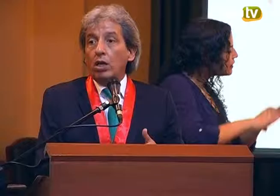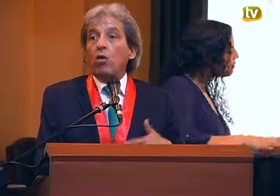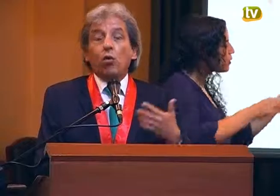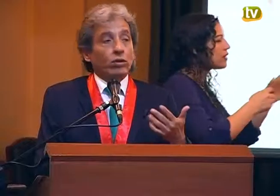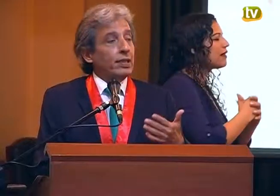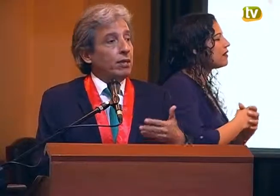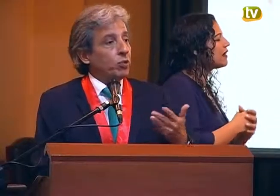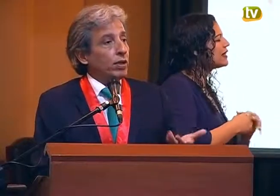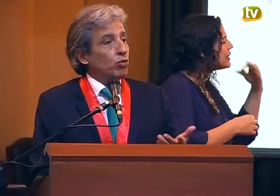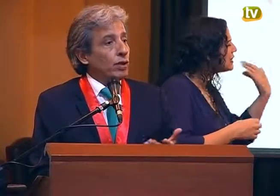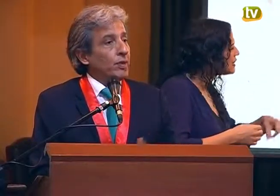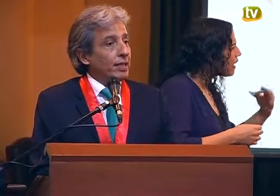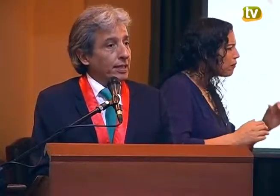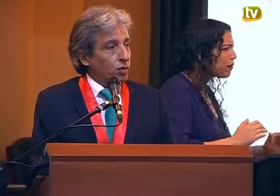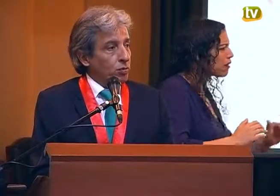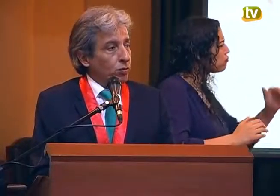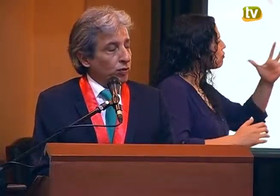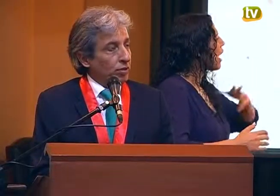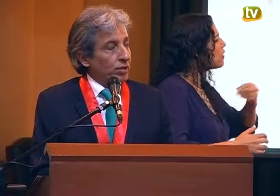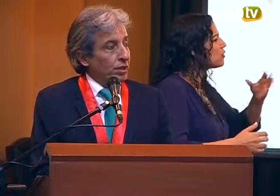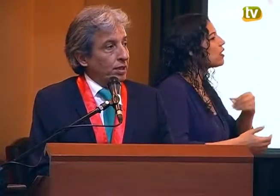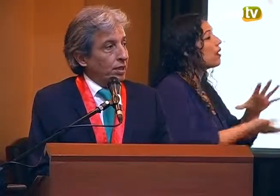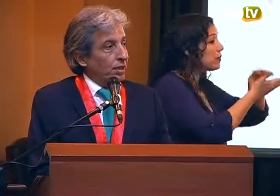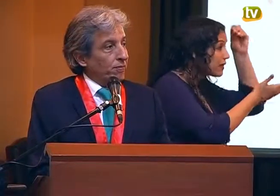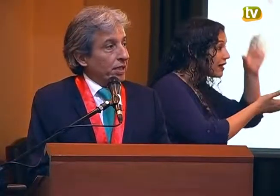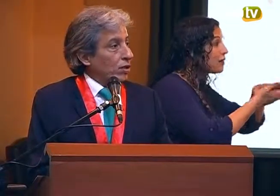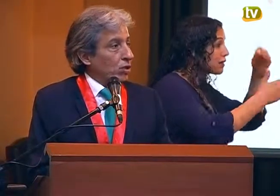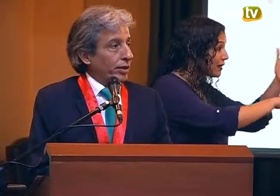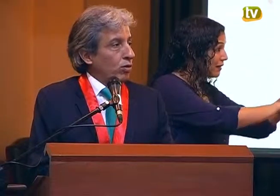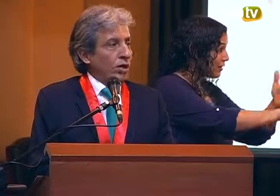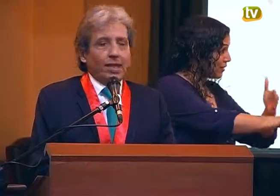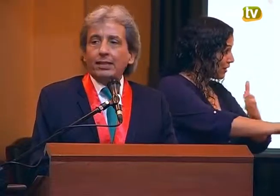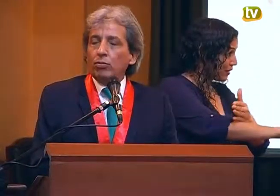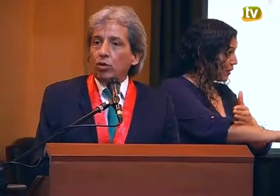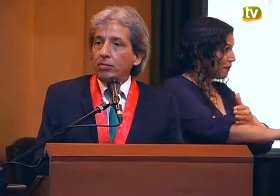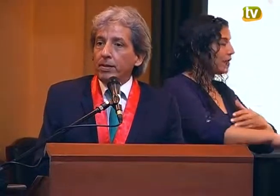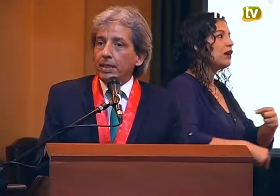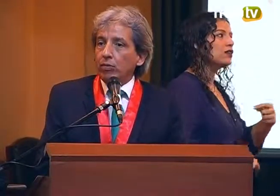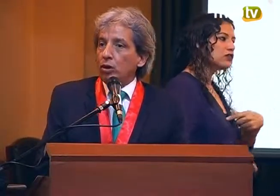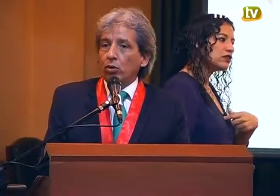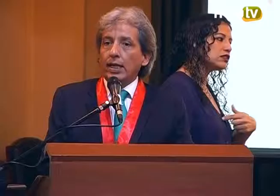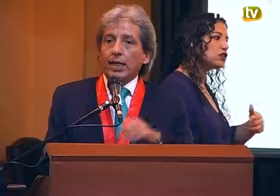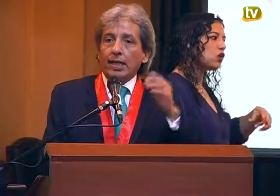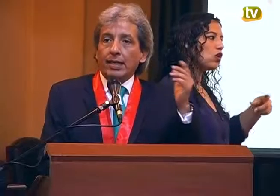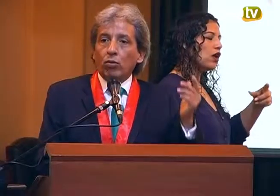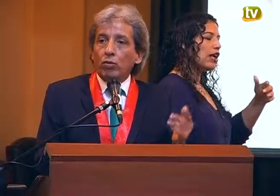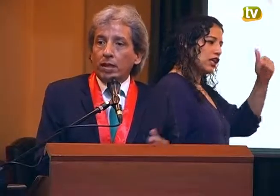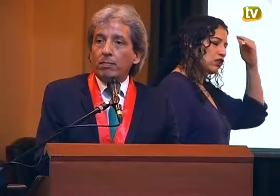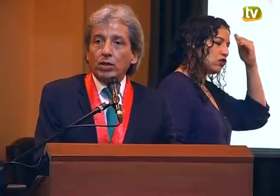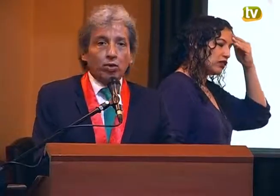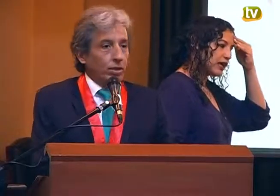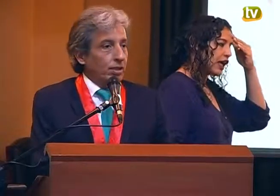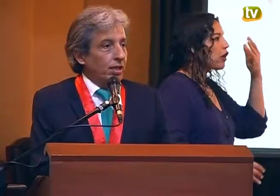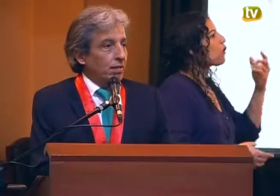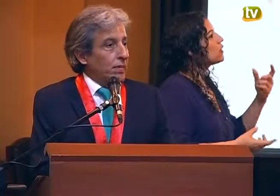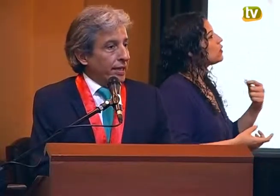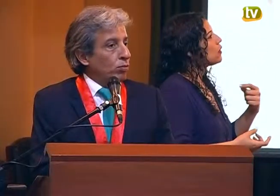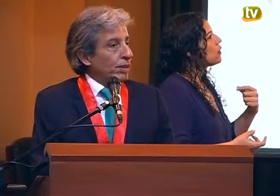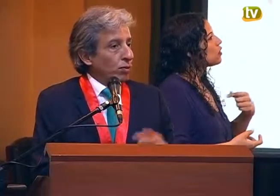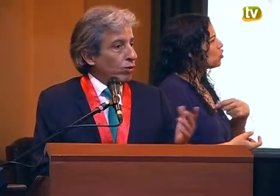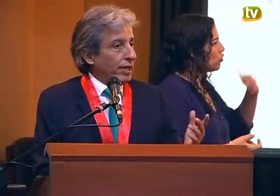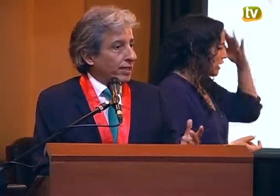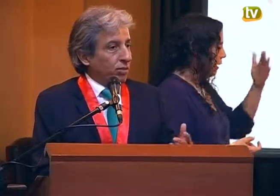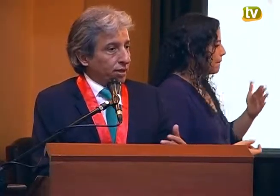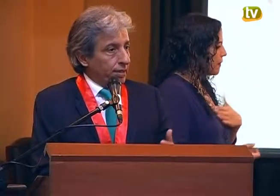alumno o sea porque uno se plantea como profesor. Y yo tengo clarísimo algo en mi vida: cuando llegue a la adultez mayor me